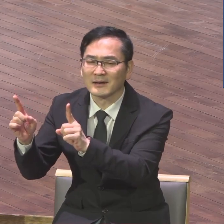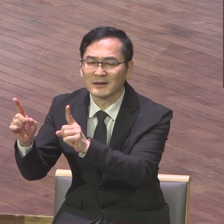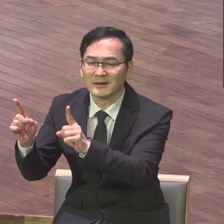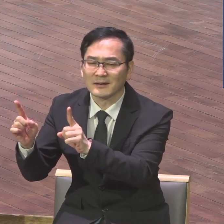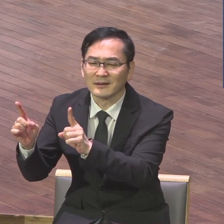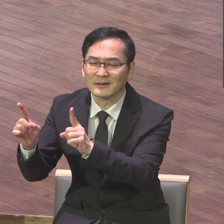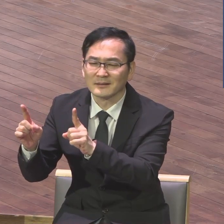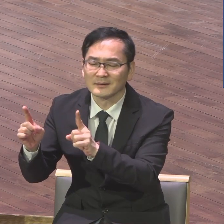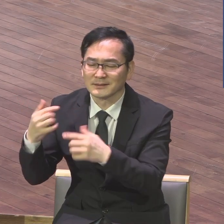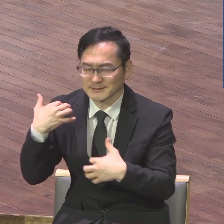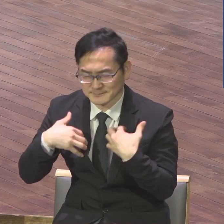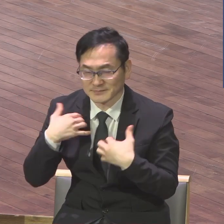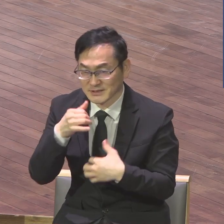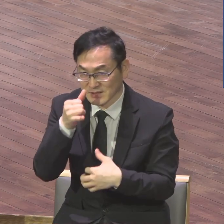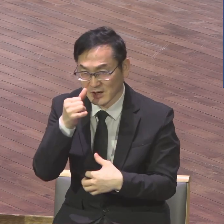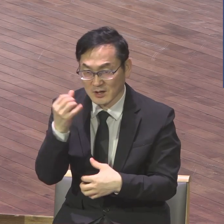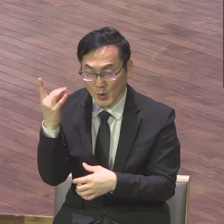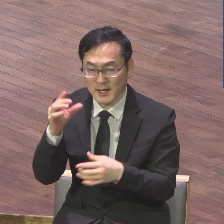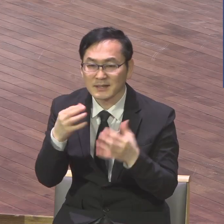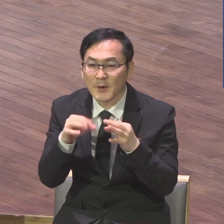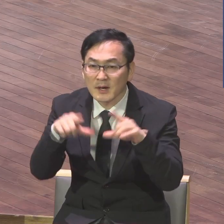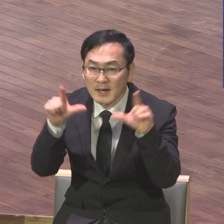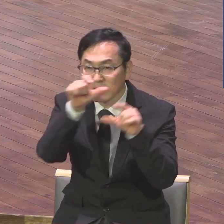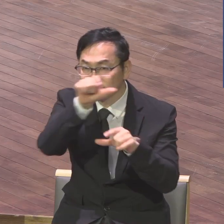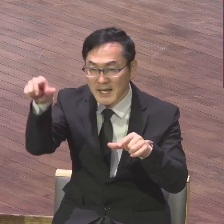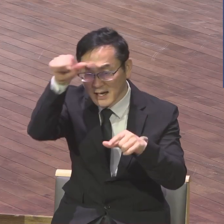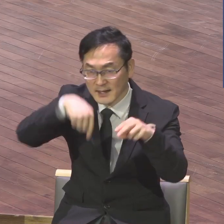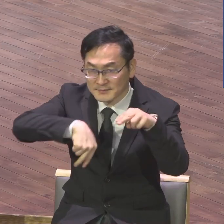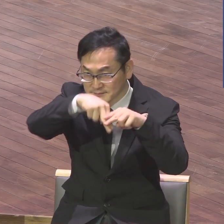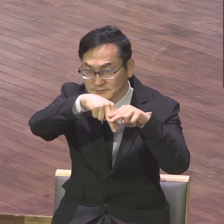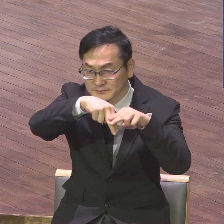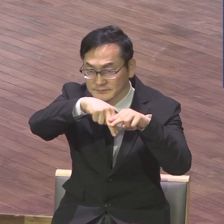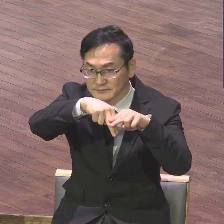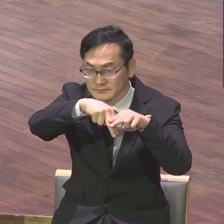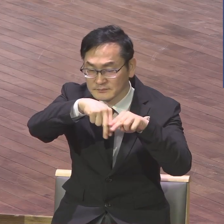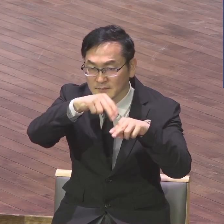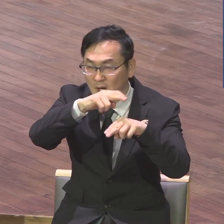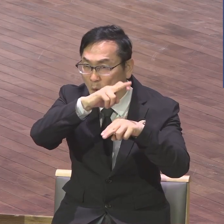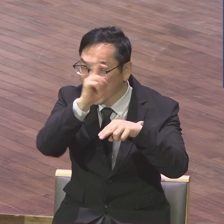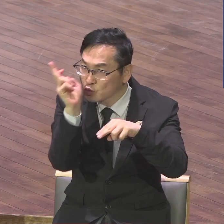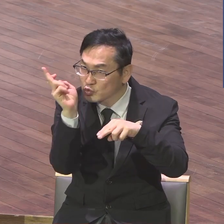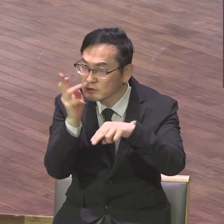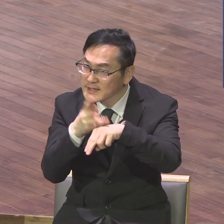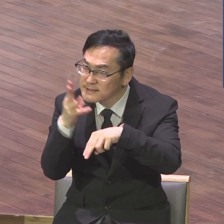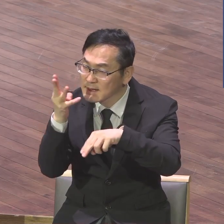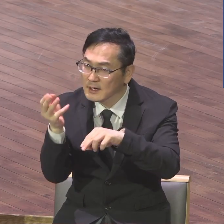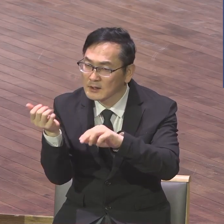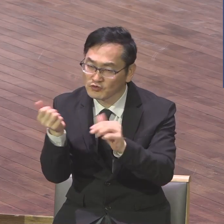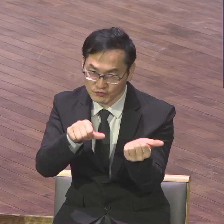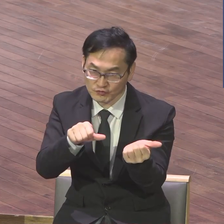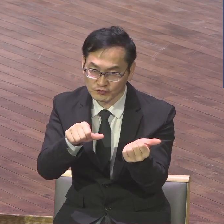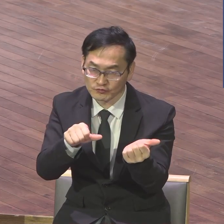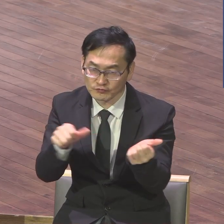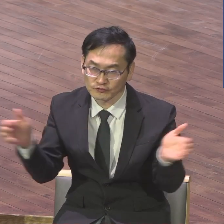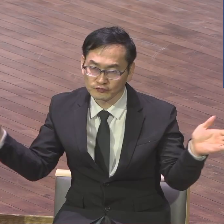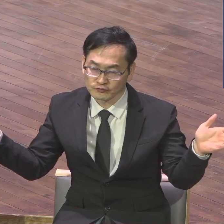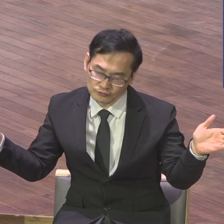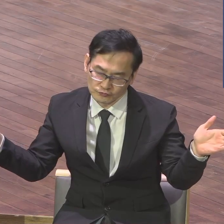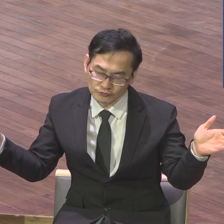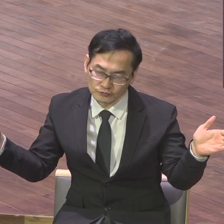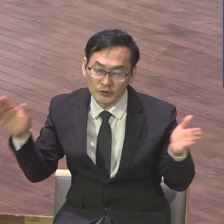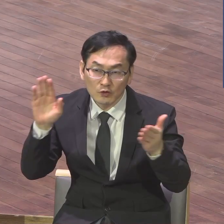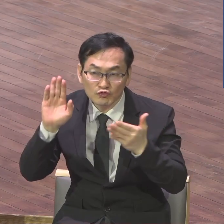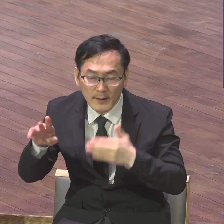오전 9시에 십자가를 지시고 오후 3시에 운명하셨습니다. 그리고 그로부터 사흘 후인